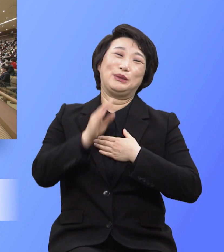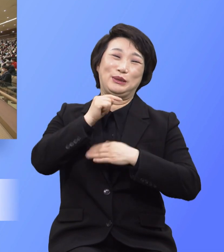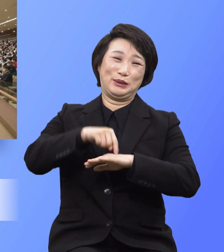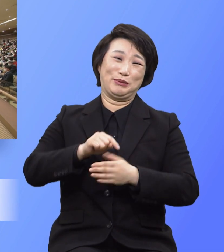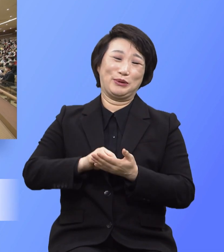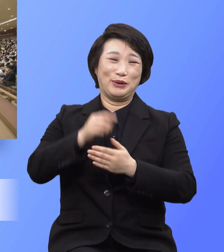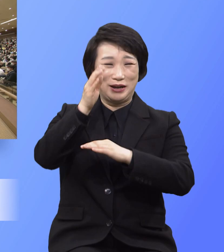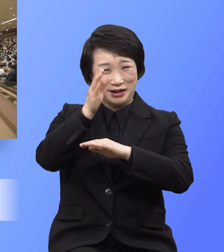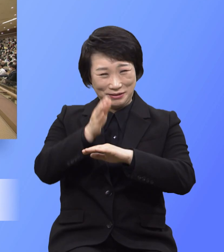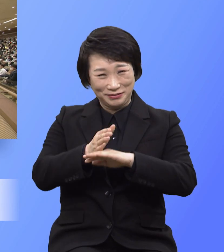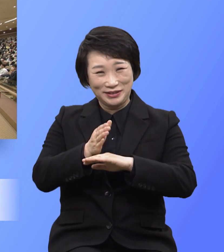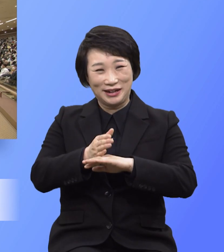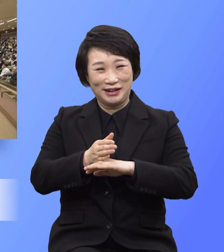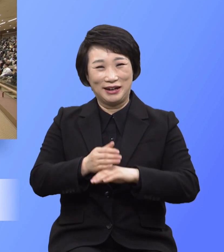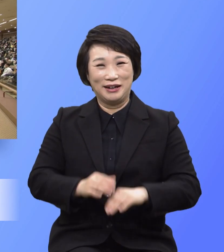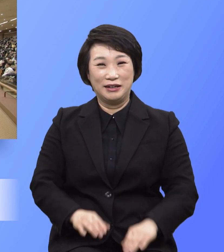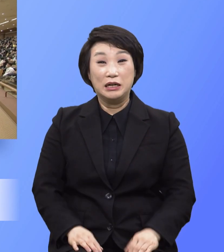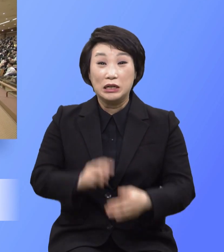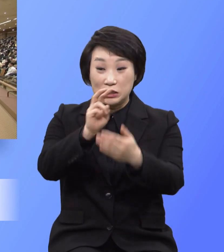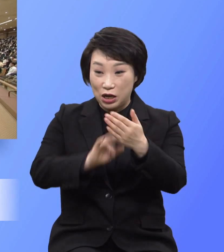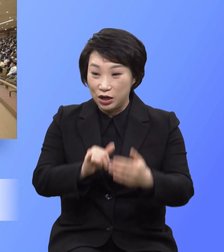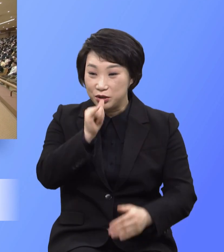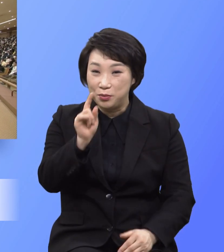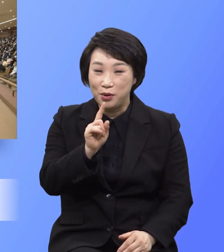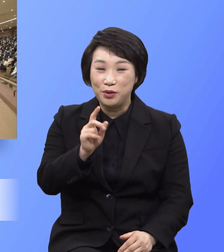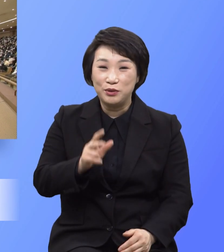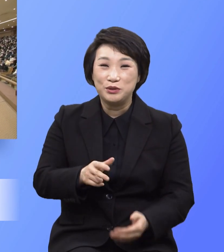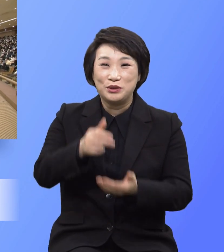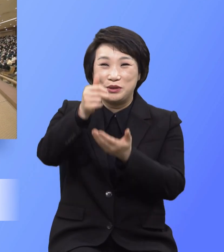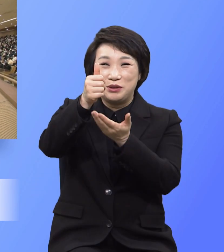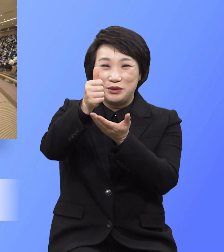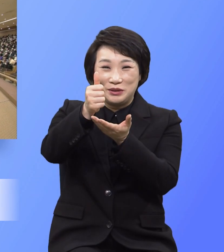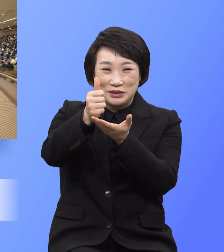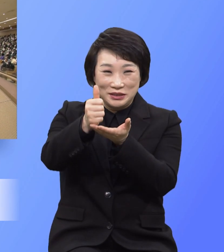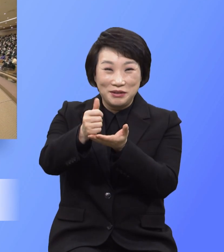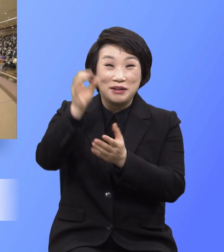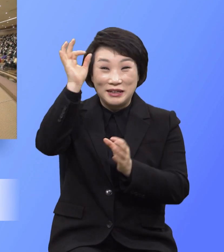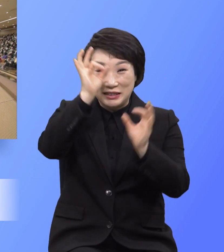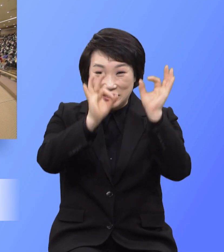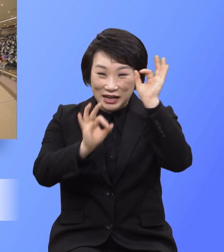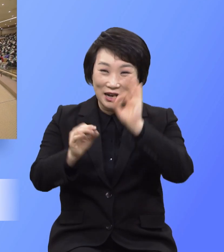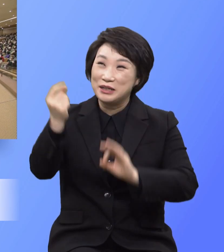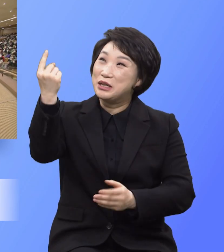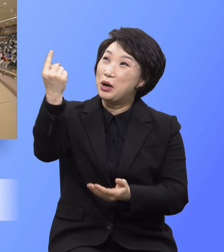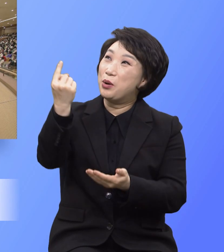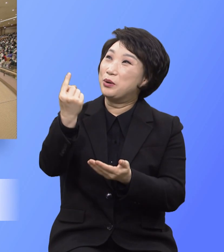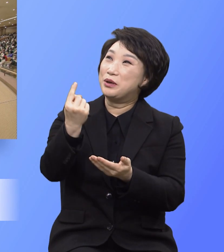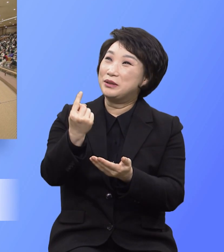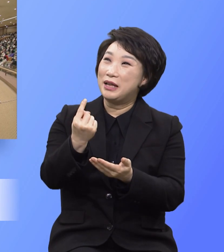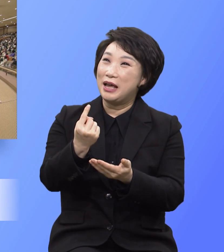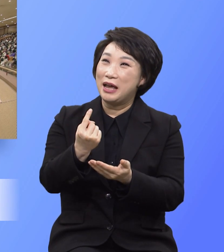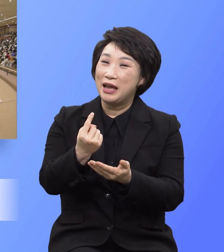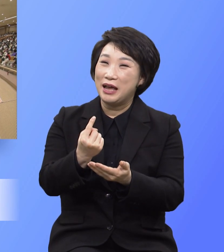감사합니다. 찬송도 있잖아요. 주님 찾아